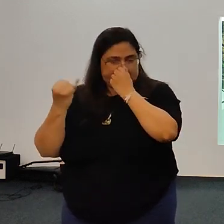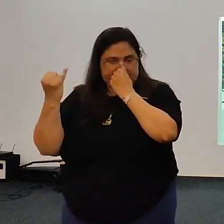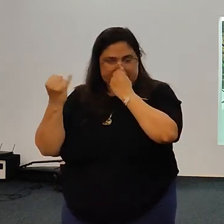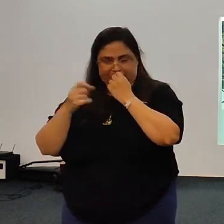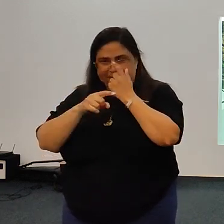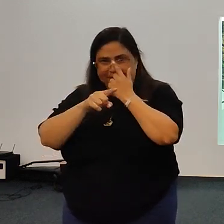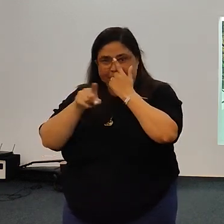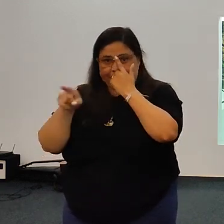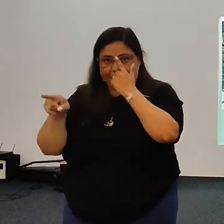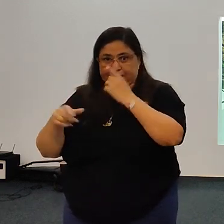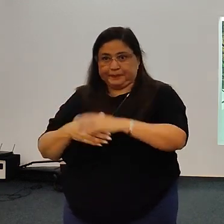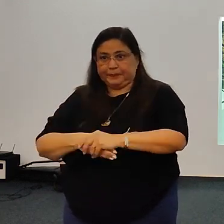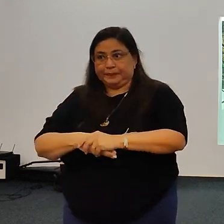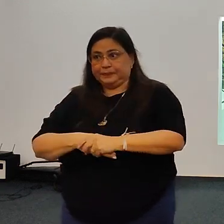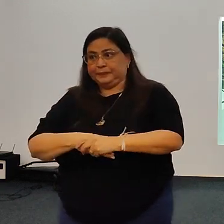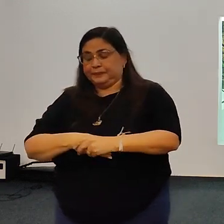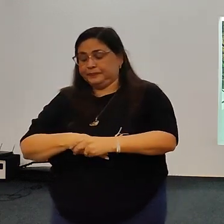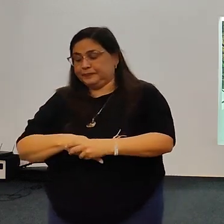para você.